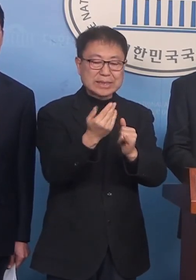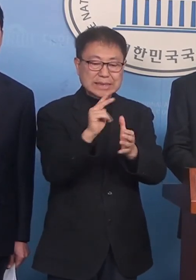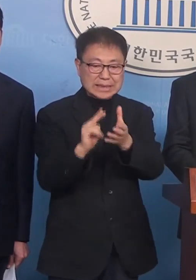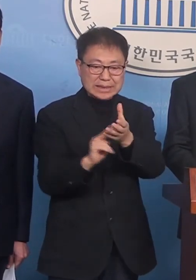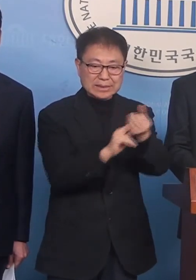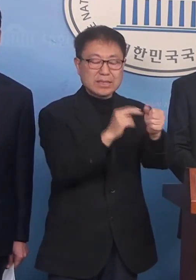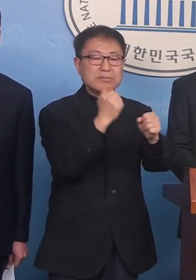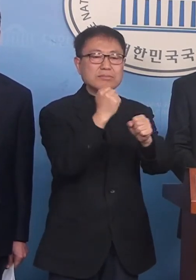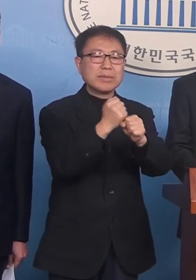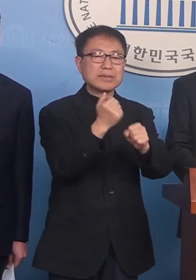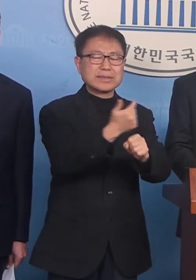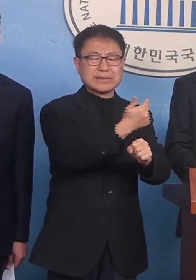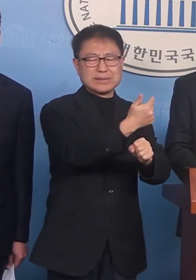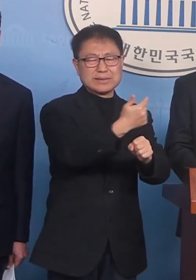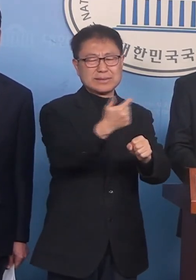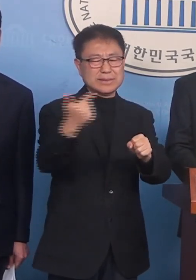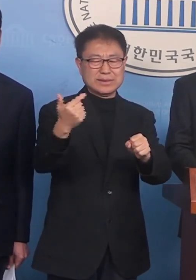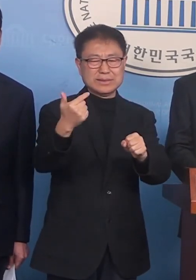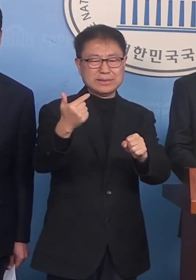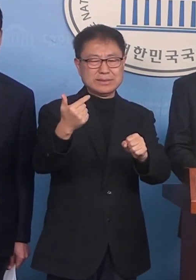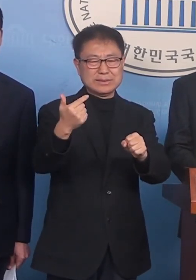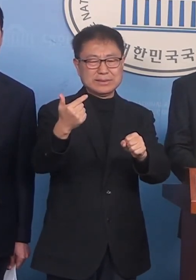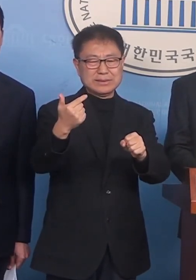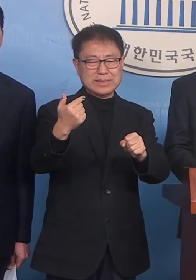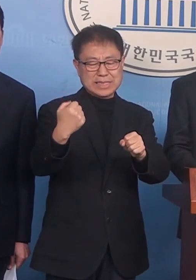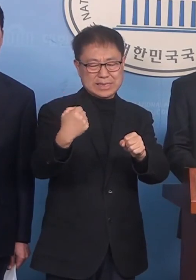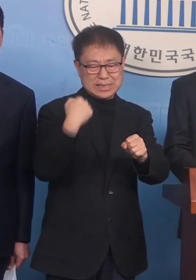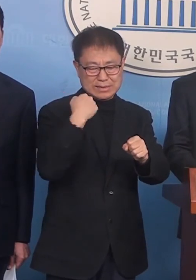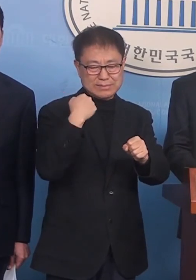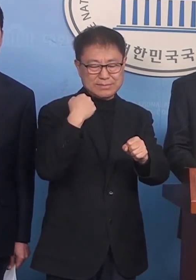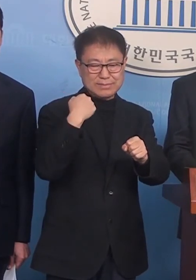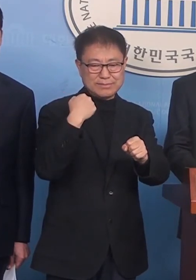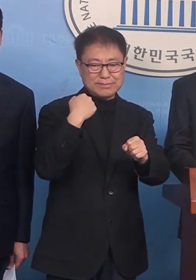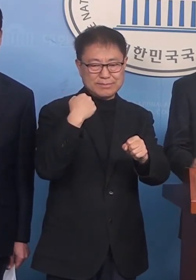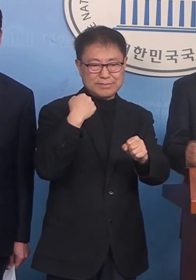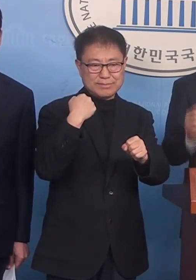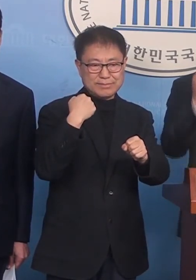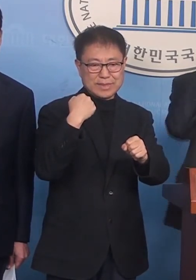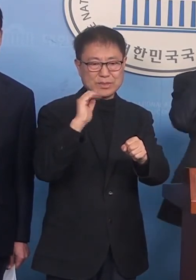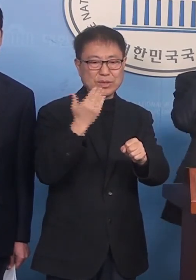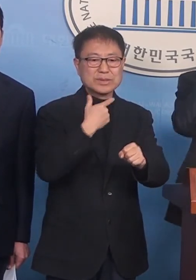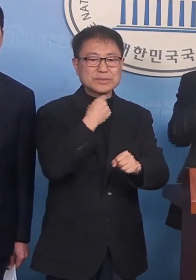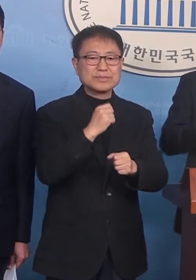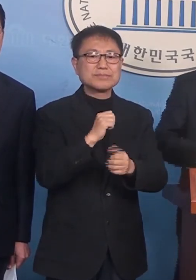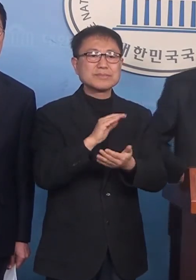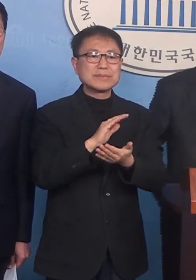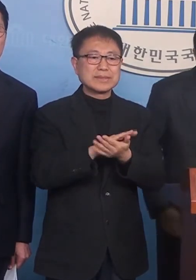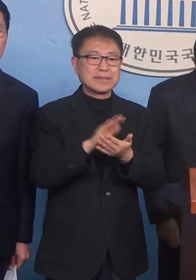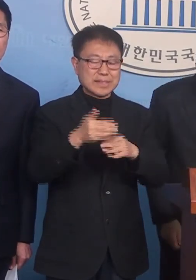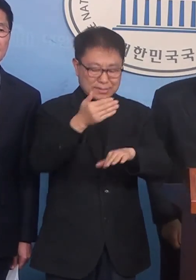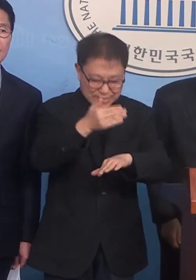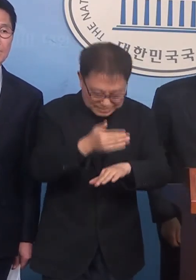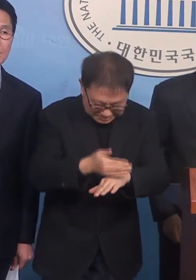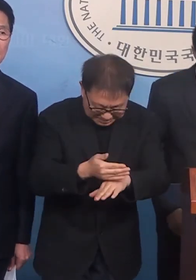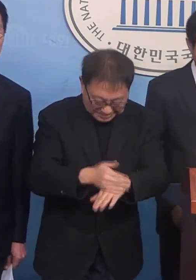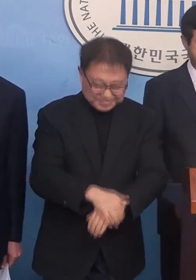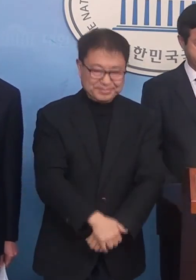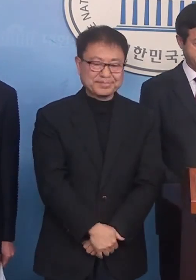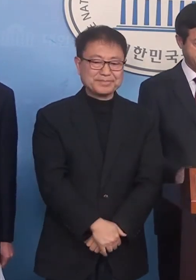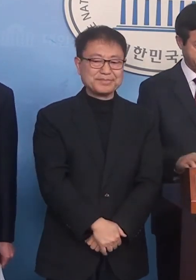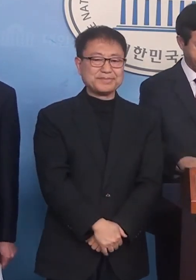기적을 일구는 거대한 소용돌이의 물방울이 되겠습니다. 감사합니다.